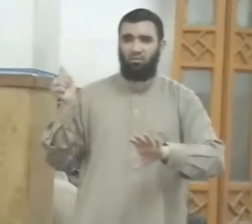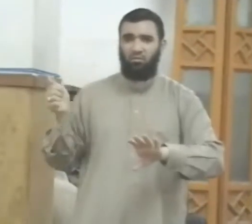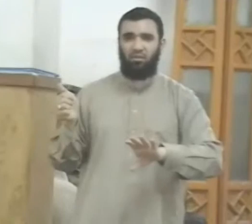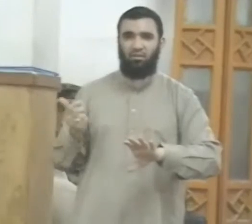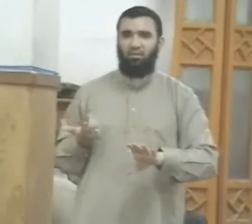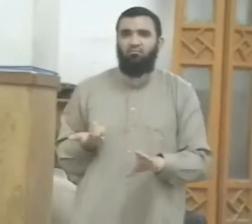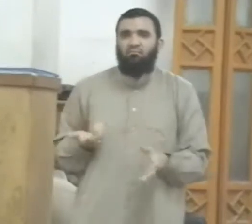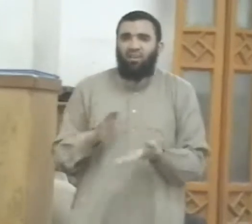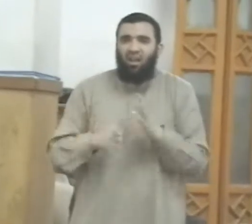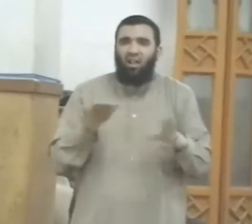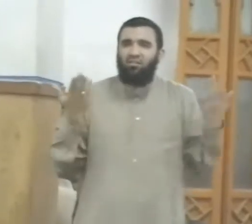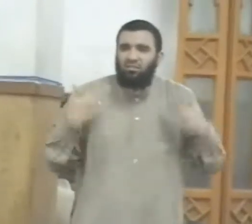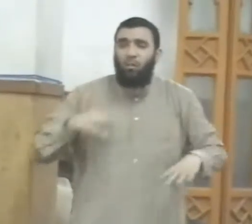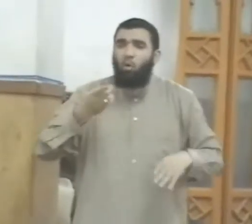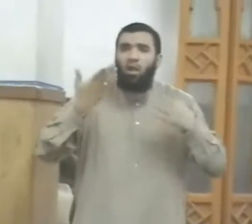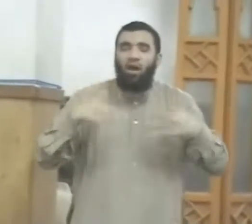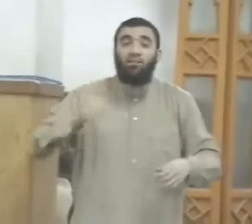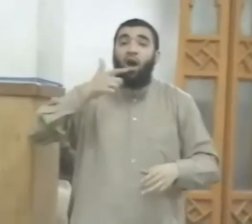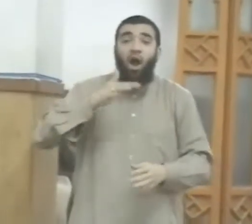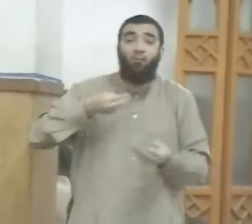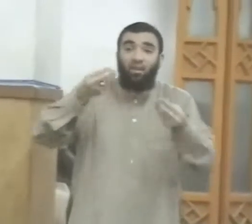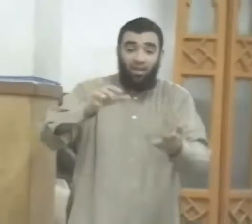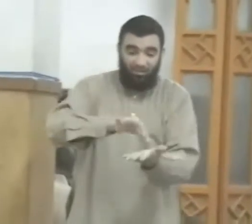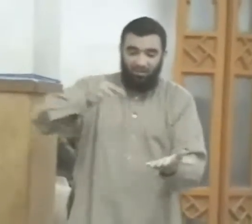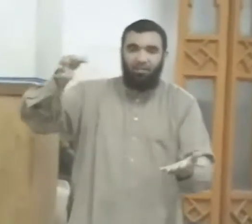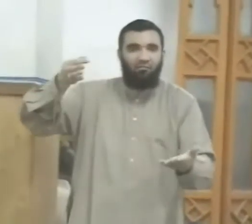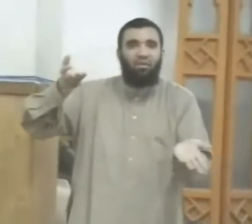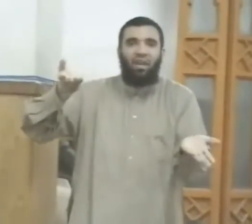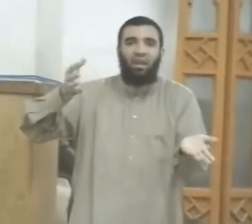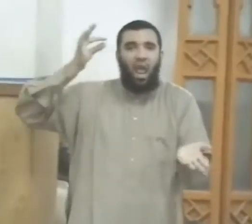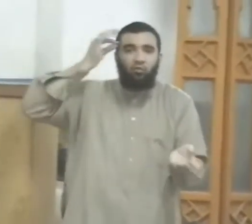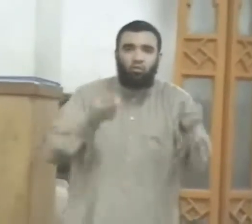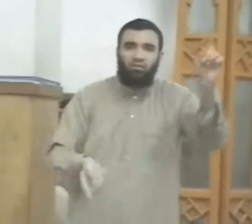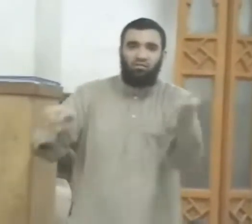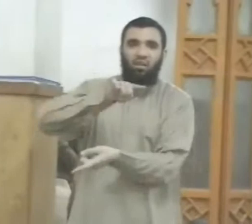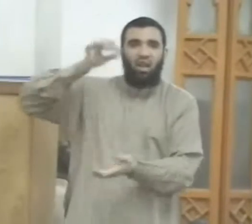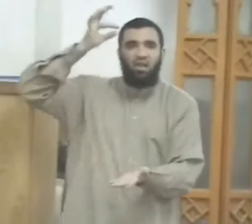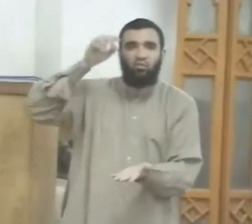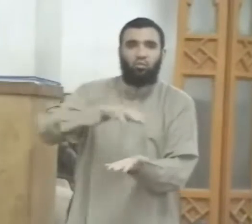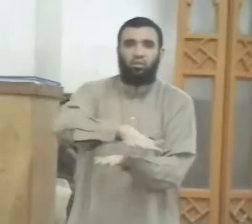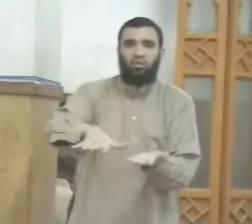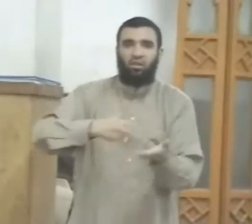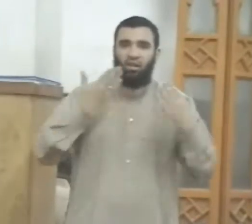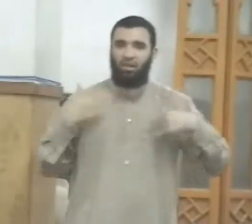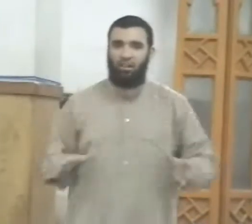والترويع ولو لبسوا مصوح السلطان والكهان وزعموا انهم